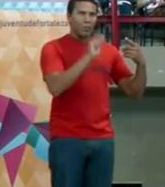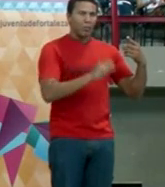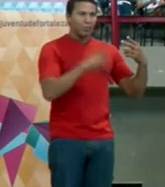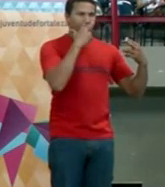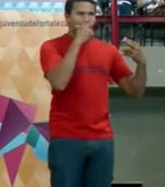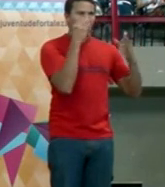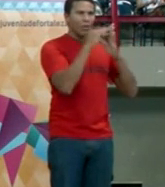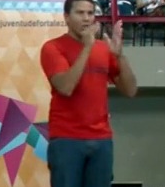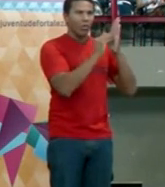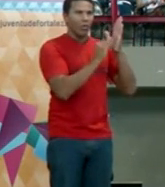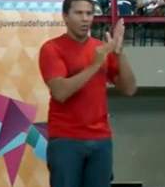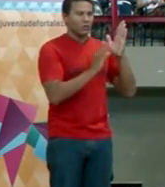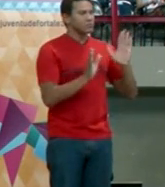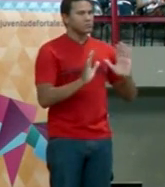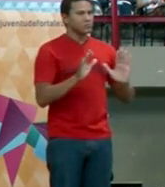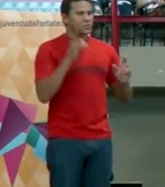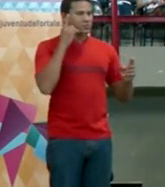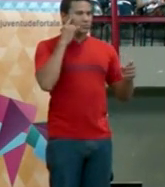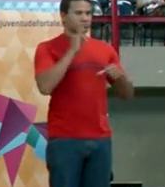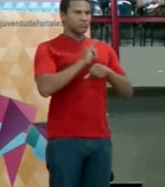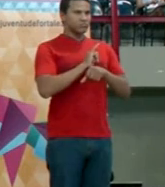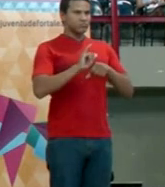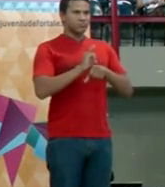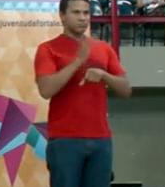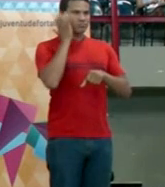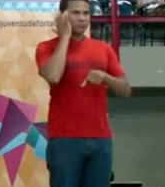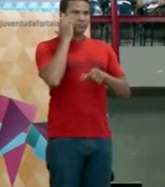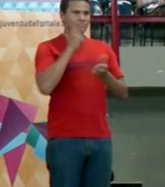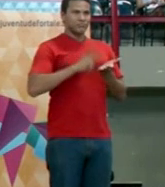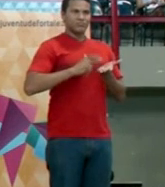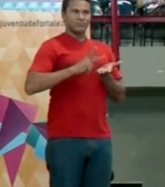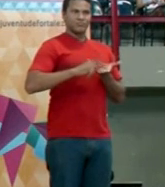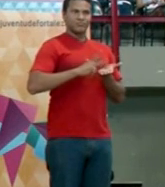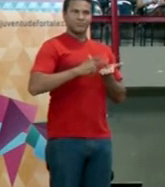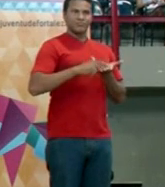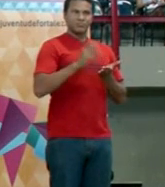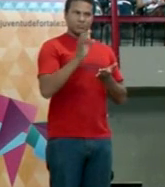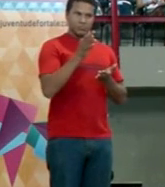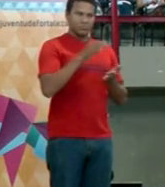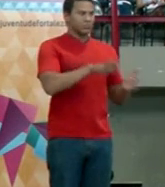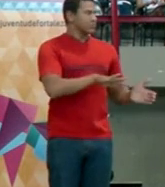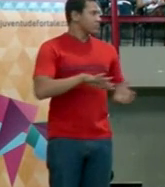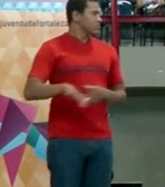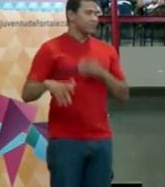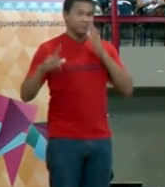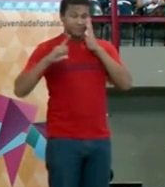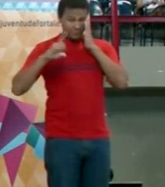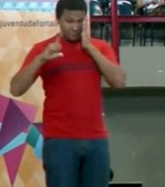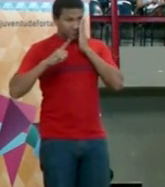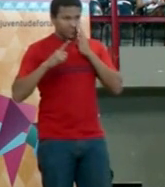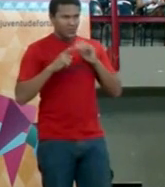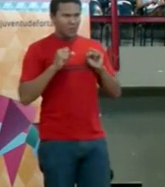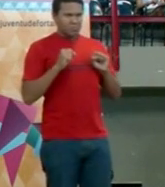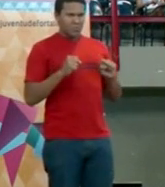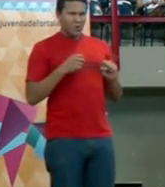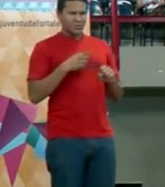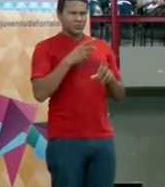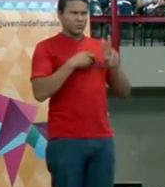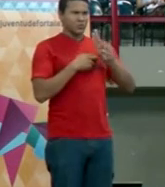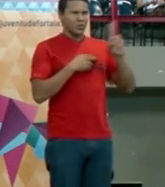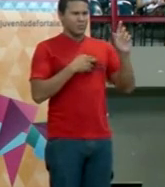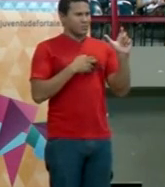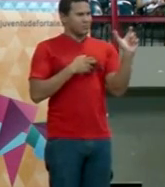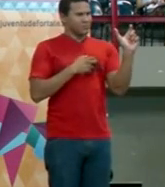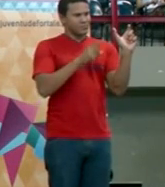conforme o contexto. Tá certo? Outra perguntinha. Eu poderia colocar uma vírgula antes de um nome?